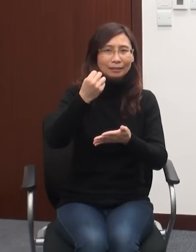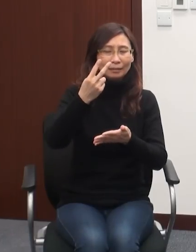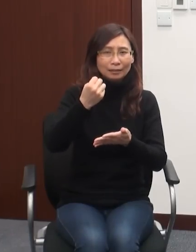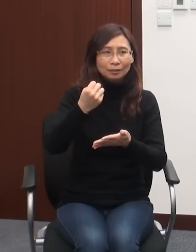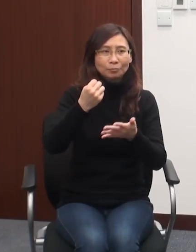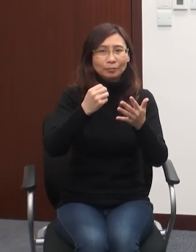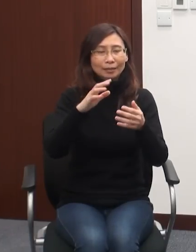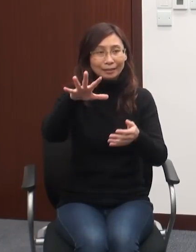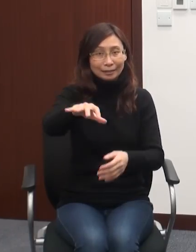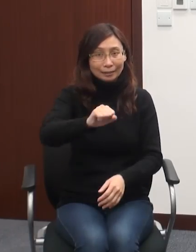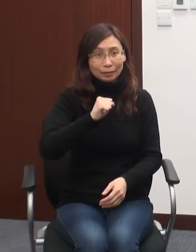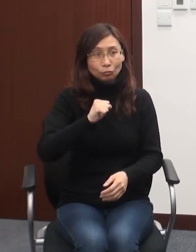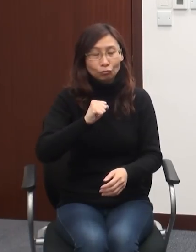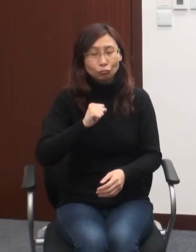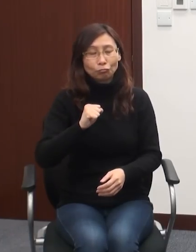民主嗰個